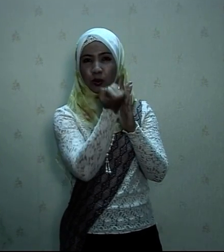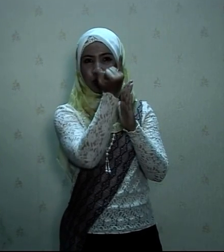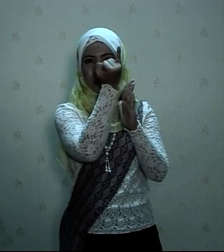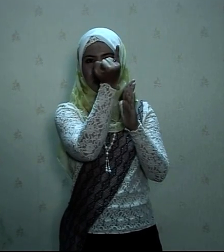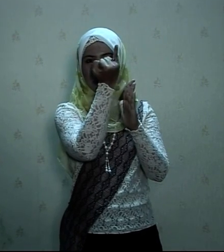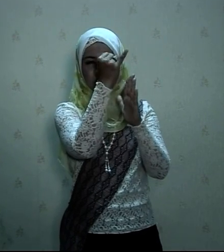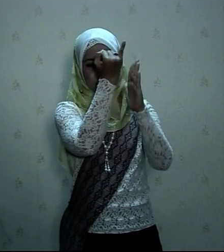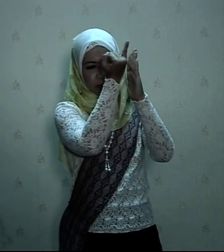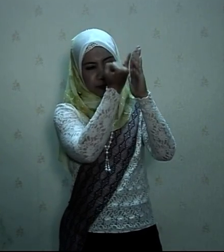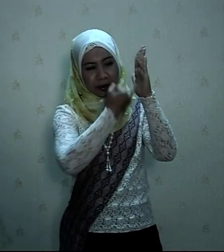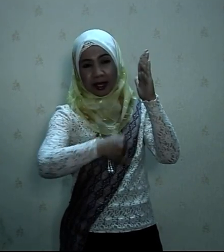กผิด